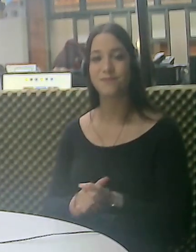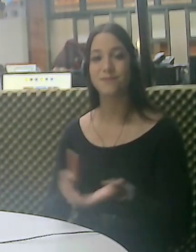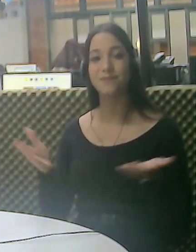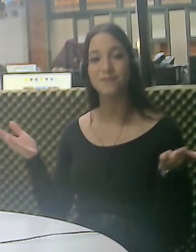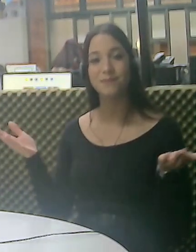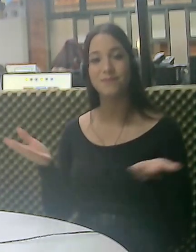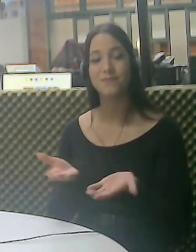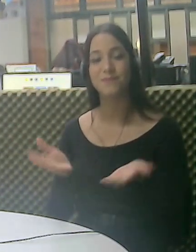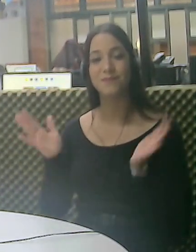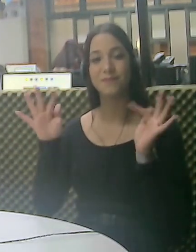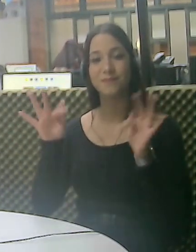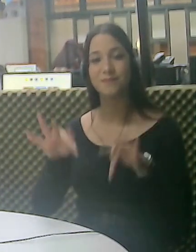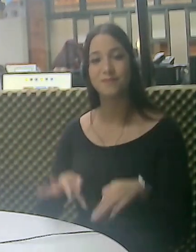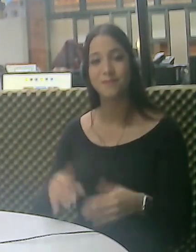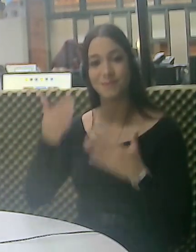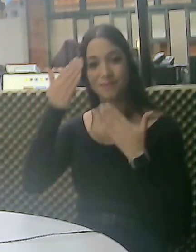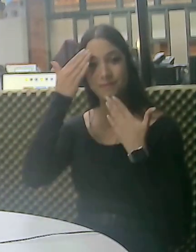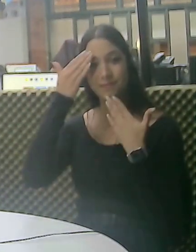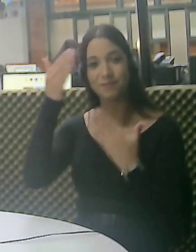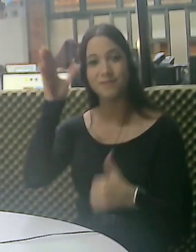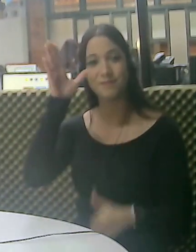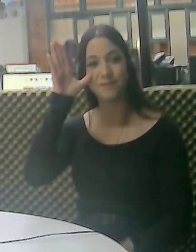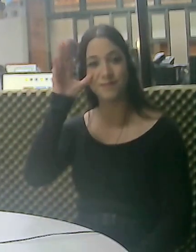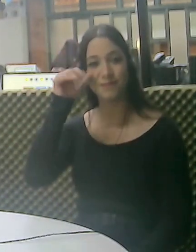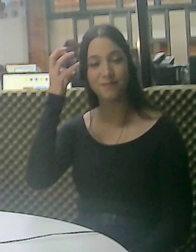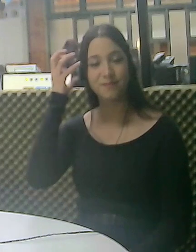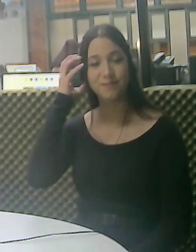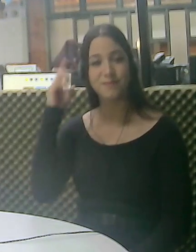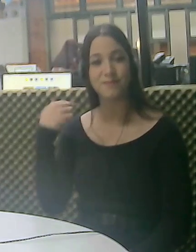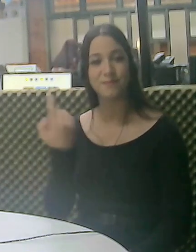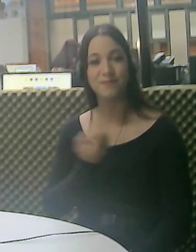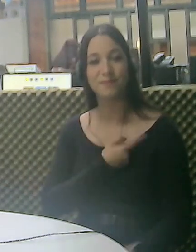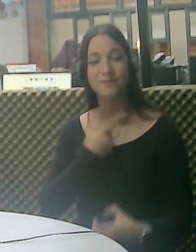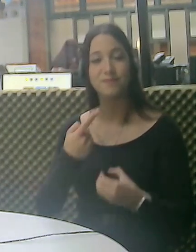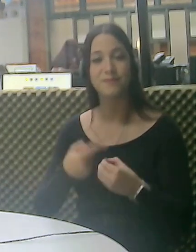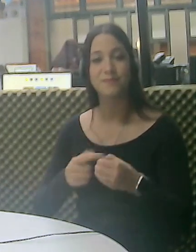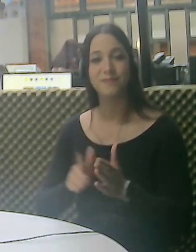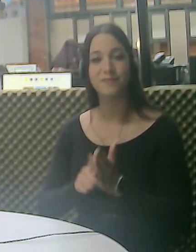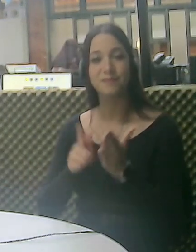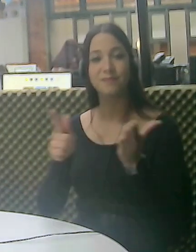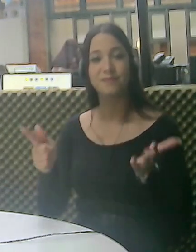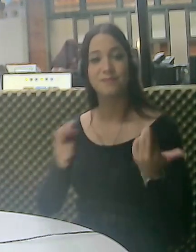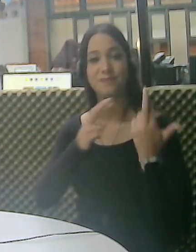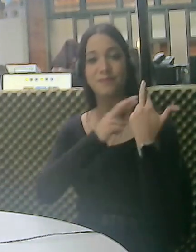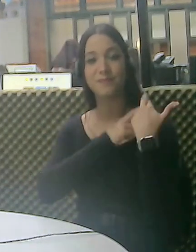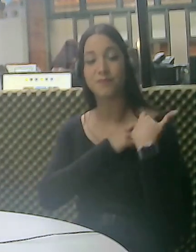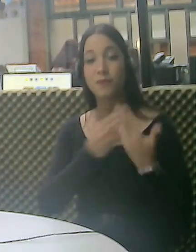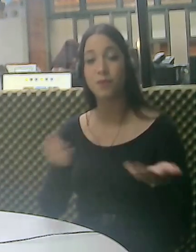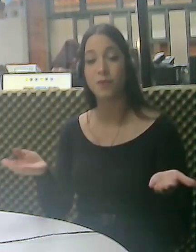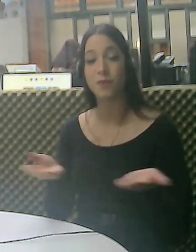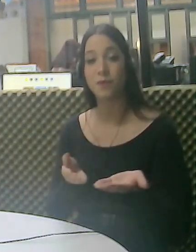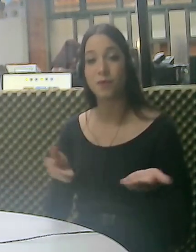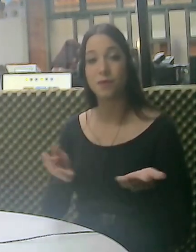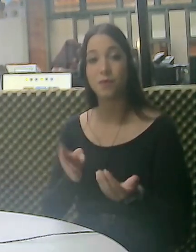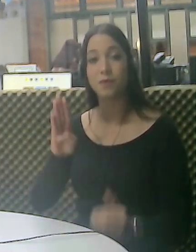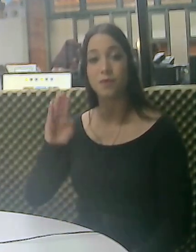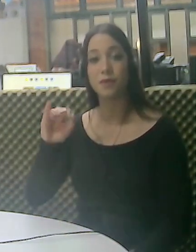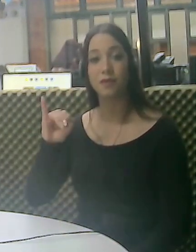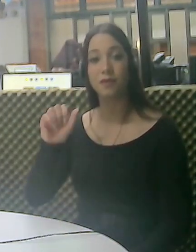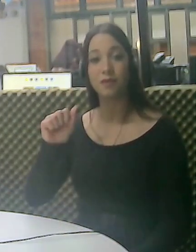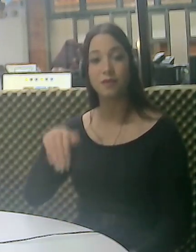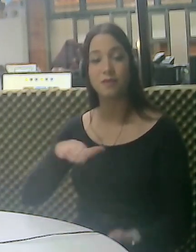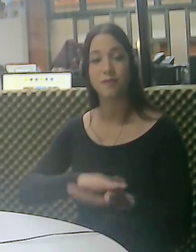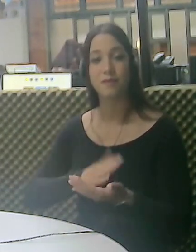notícias. E a edição de hoje fica por aqui. Obrigado pela sua audiência, Rádio Nossa Cidade. Jornalista responsável pela edição, Bia